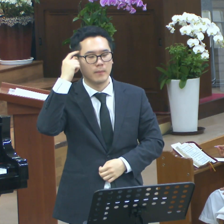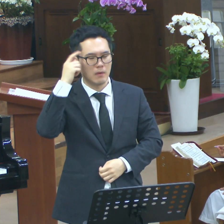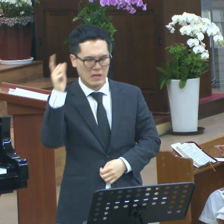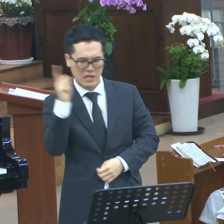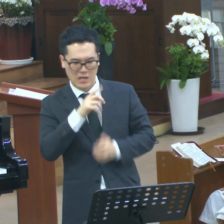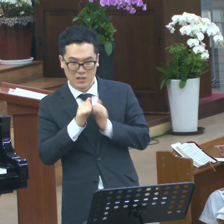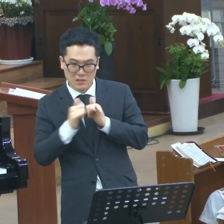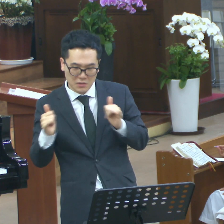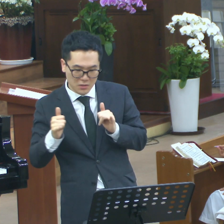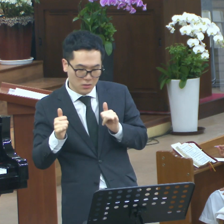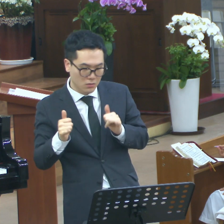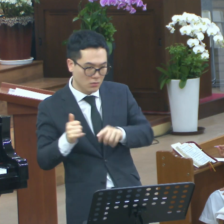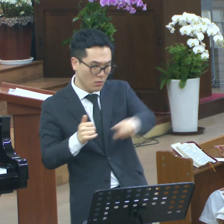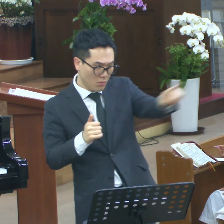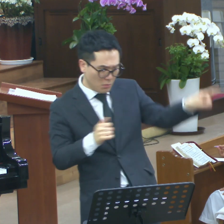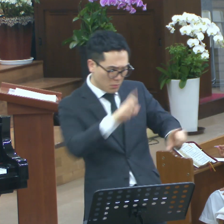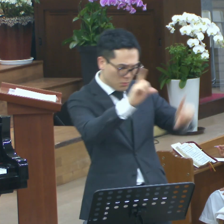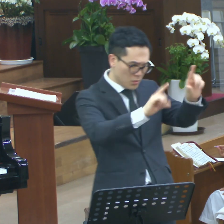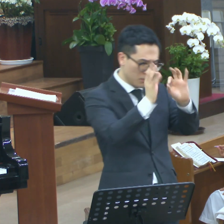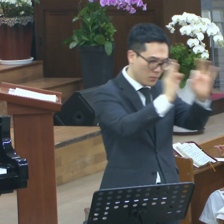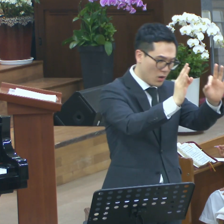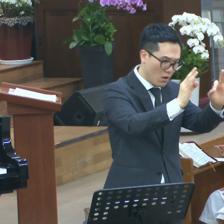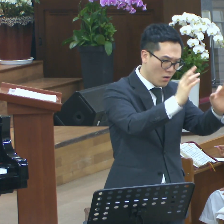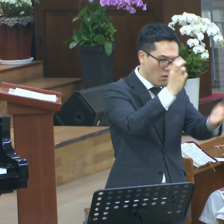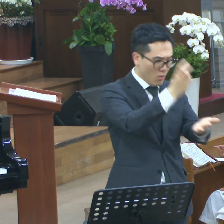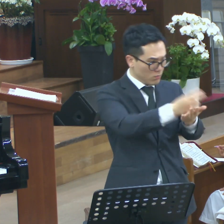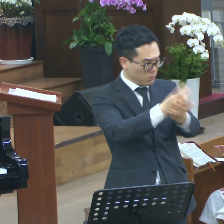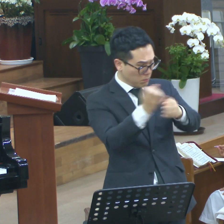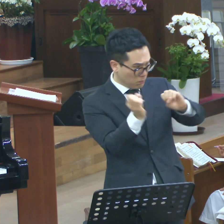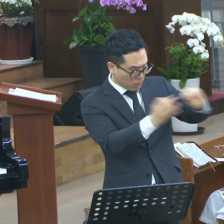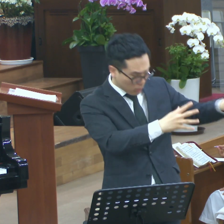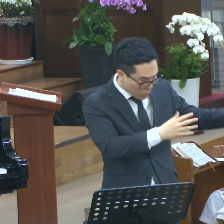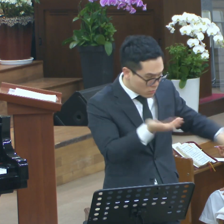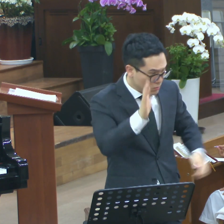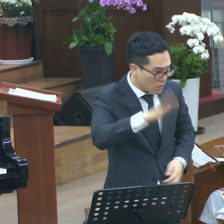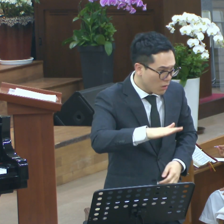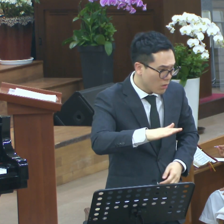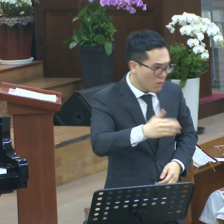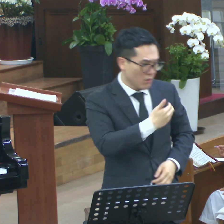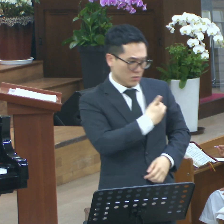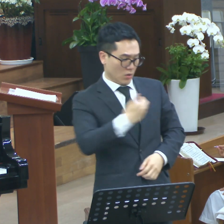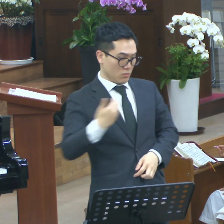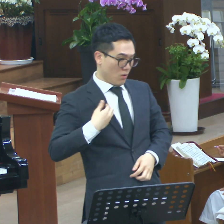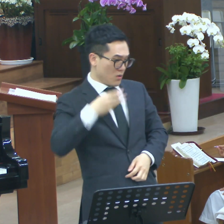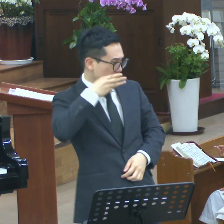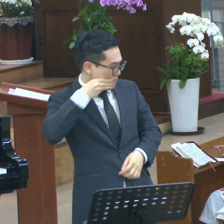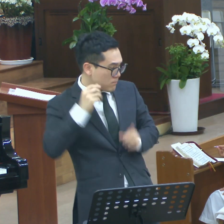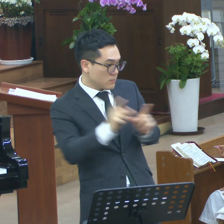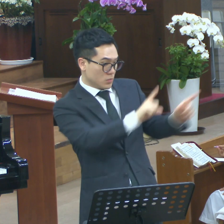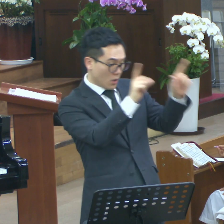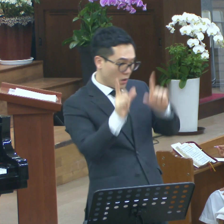거예요. 어떻게 그럴 수 있냐 이거예요. 어떻게 하나님 말씀 버리고 자기 마음대로 살면서 어떻게 저렇게 당당하냐는